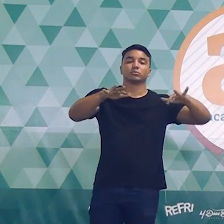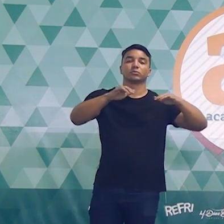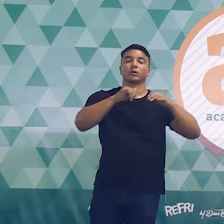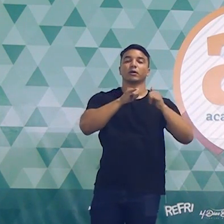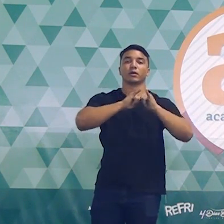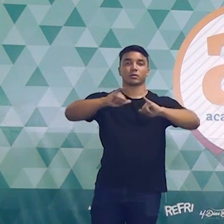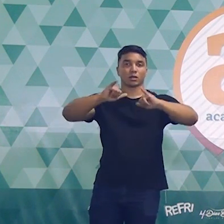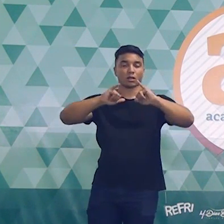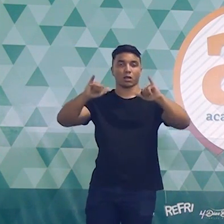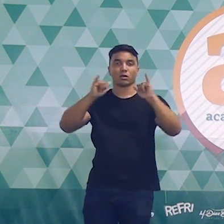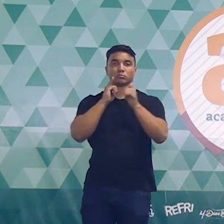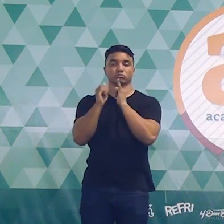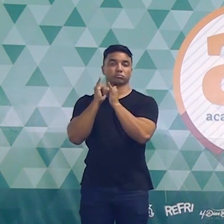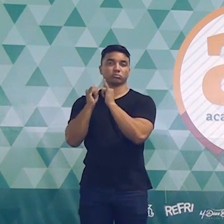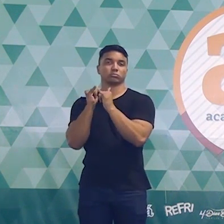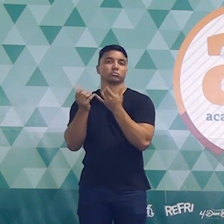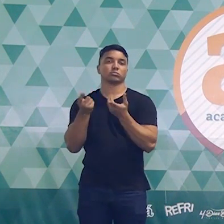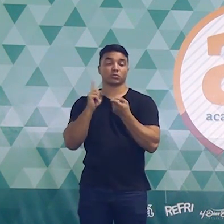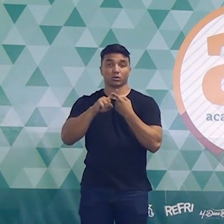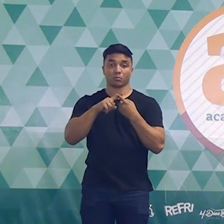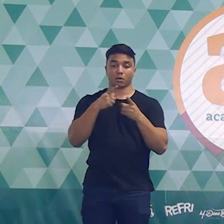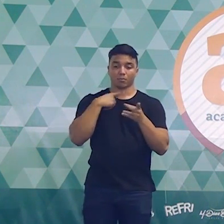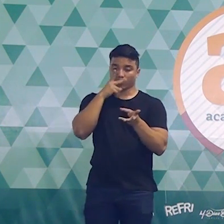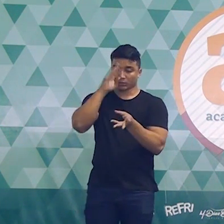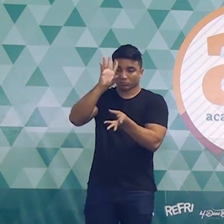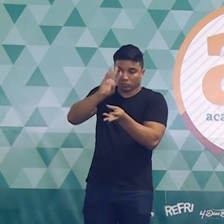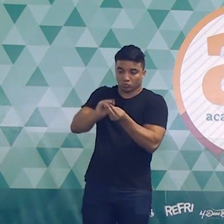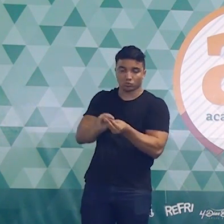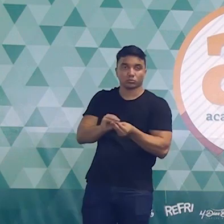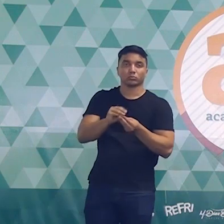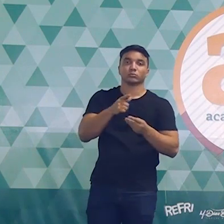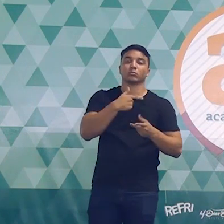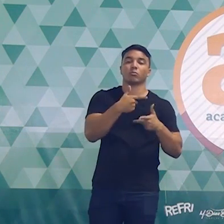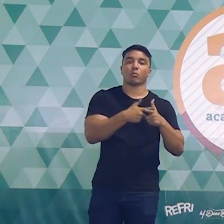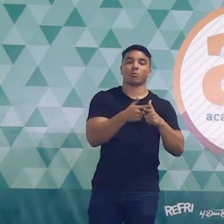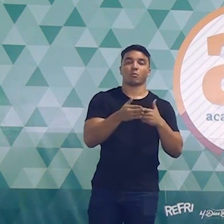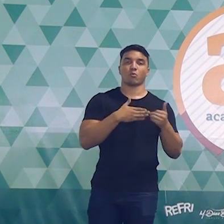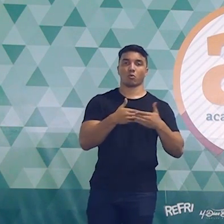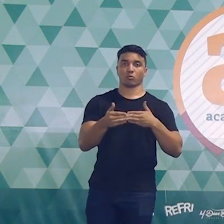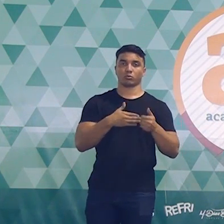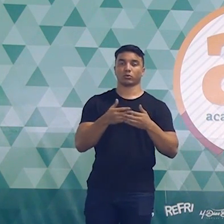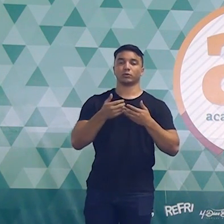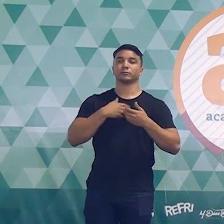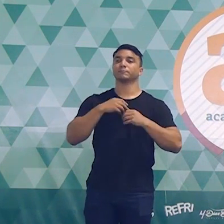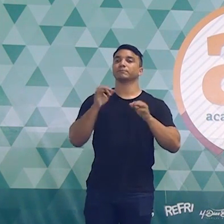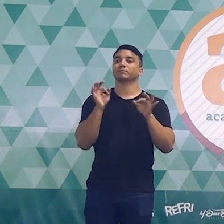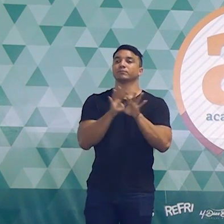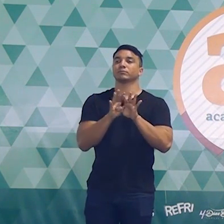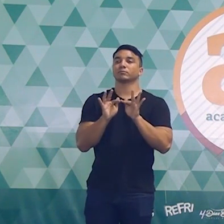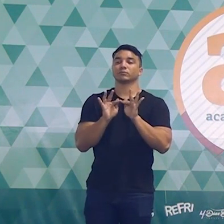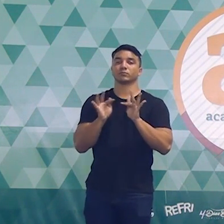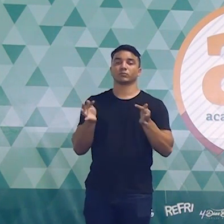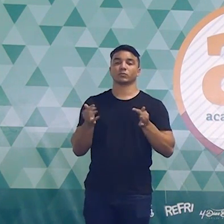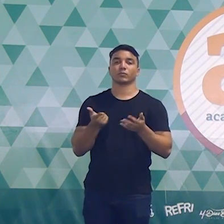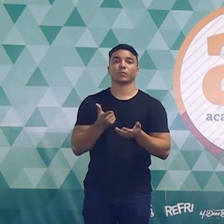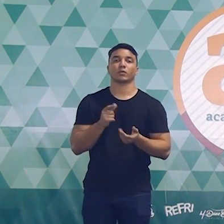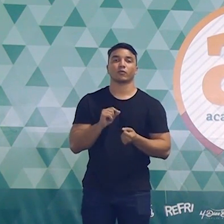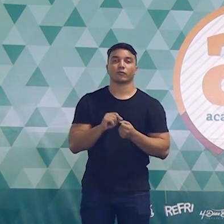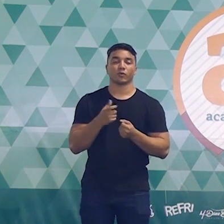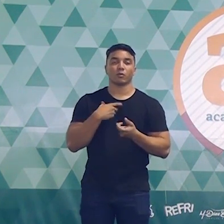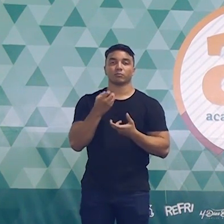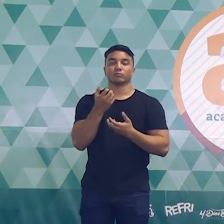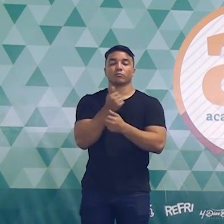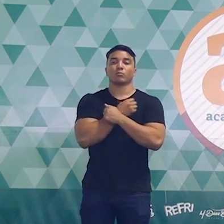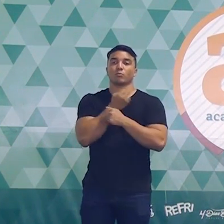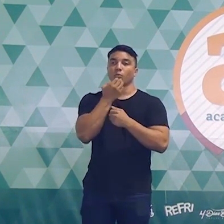seminários, a fim de minimizar, de resolver, de mitigar um problema. É a minha mensagem. Vou subir aqui para